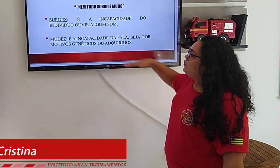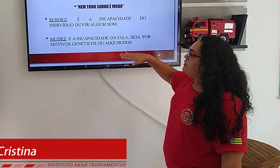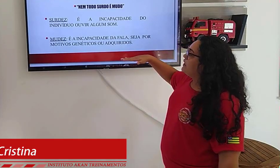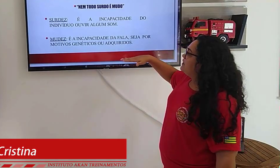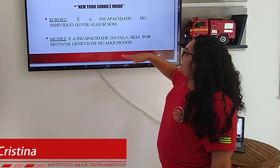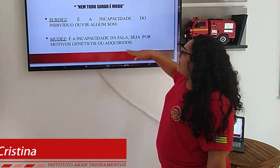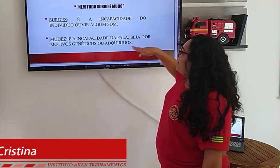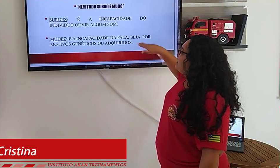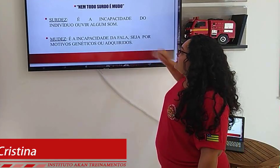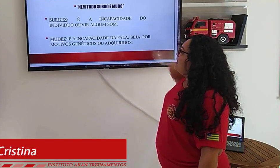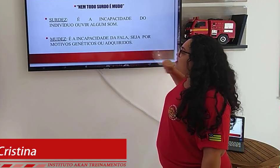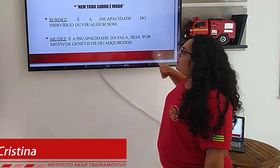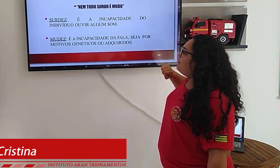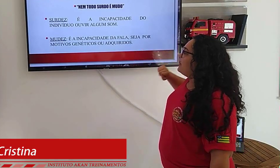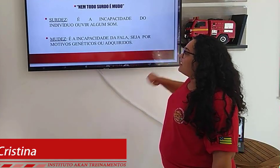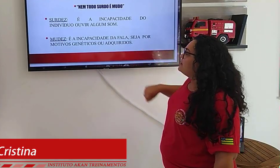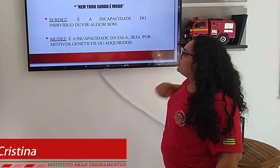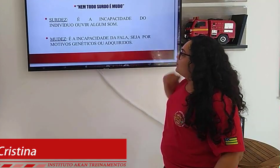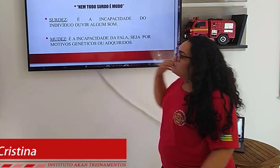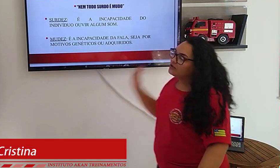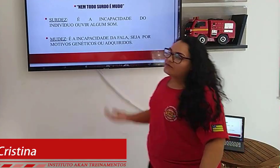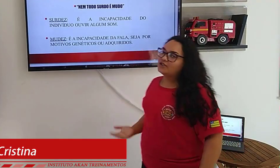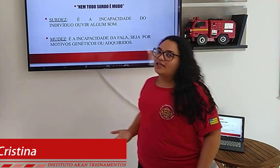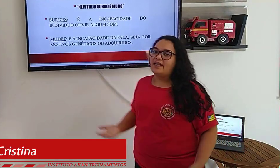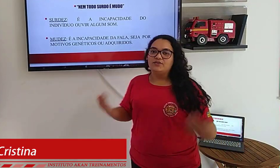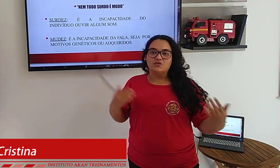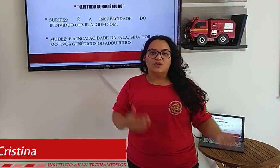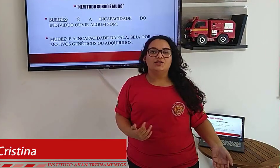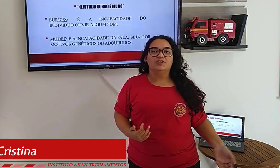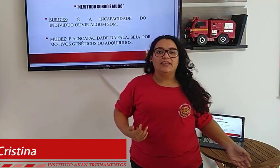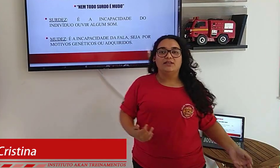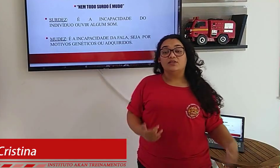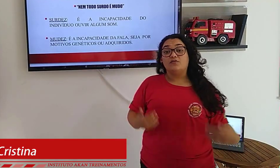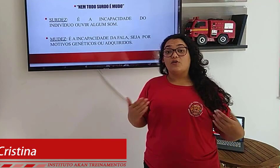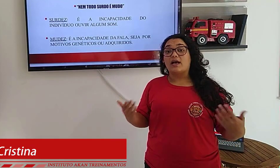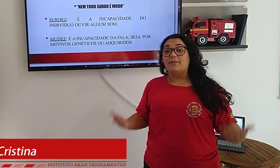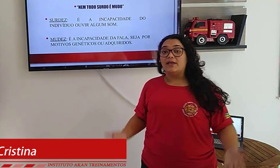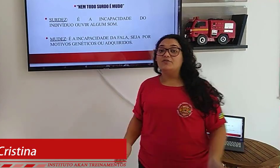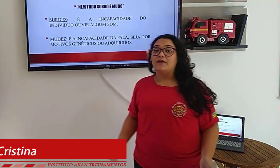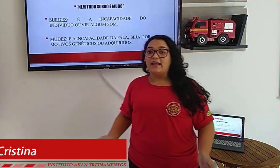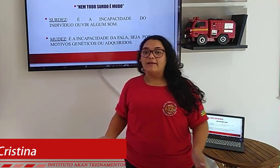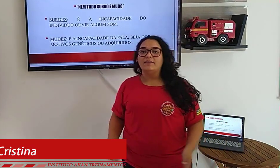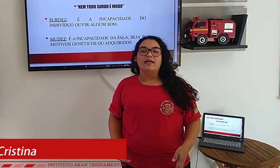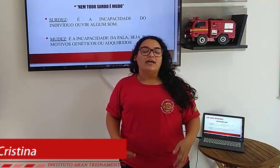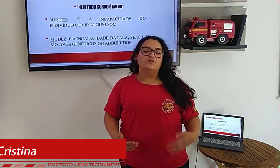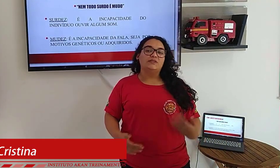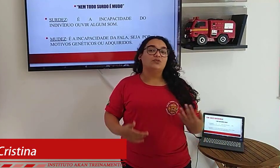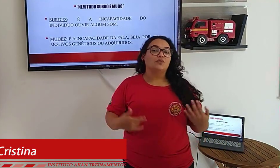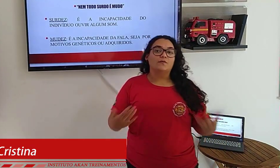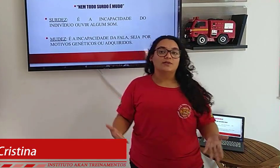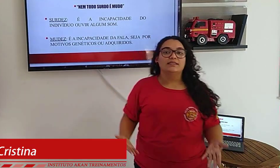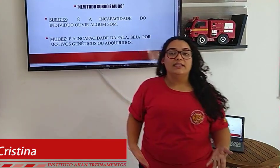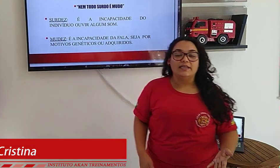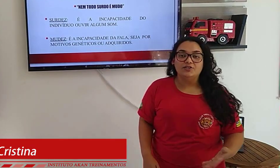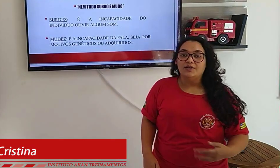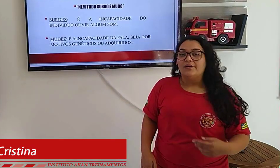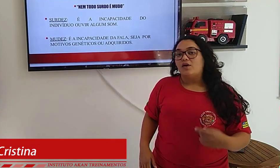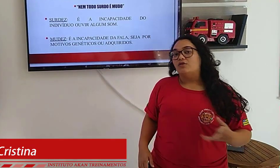é a incapacidade da fala, seja por motivos genéticos ou adquiridos. Então, foi o que eu acabei de falar. Às vezes eu sofro um acidente, ou teve que